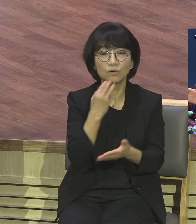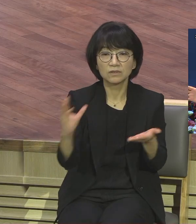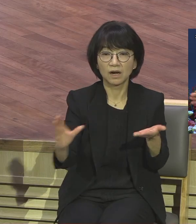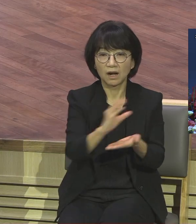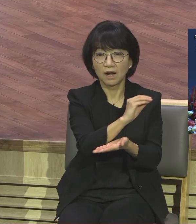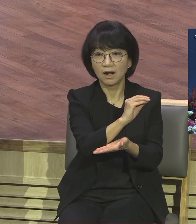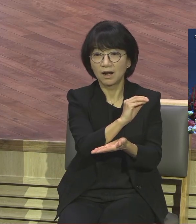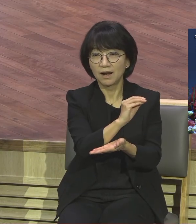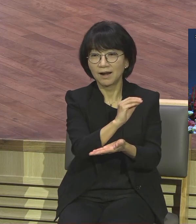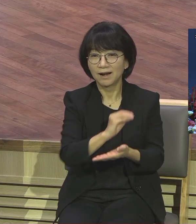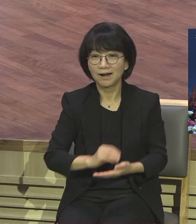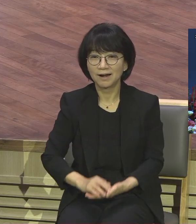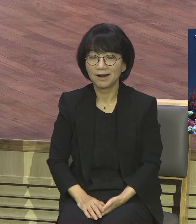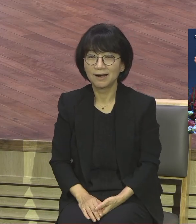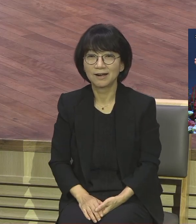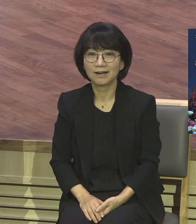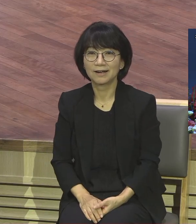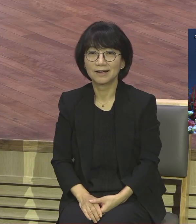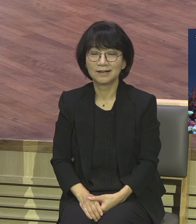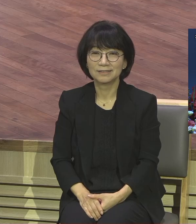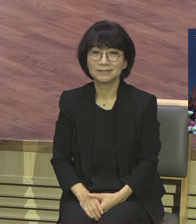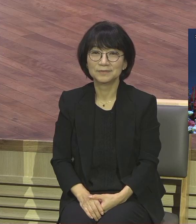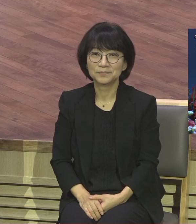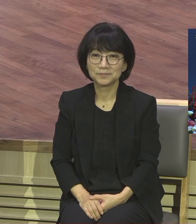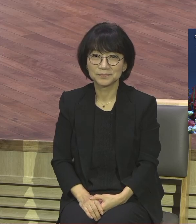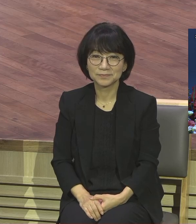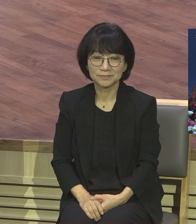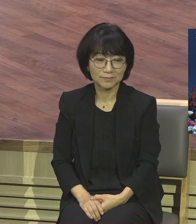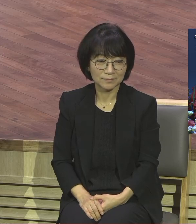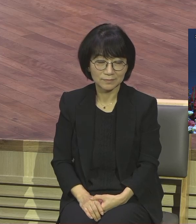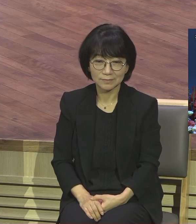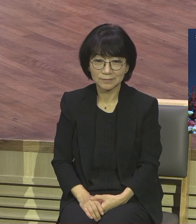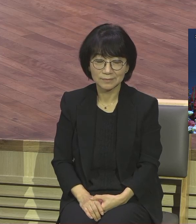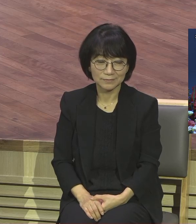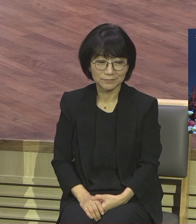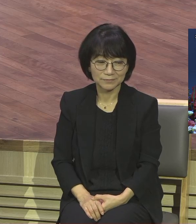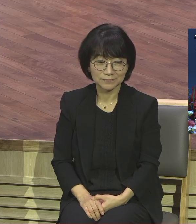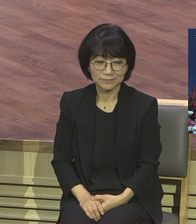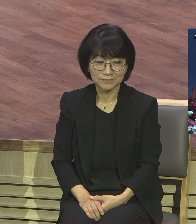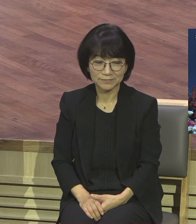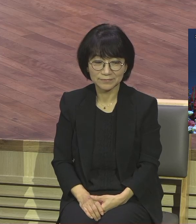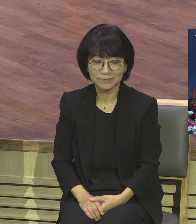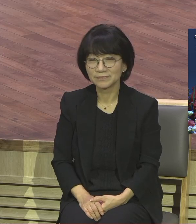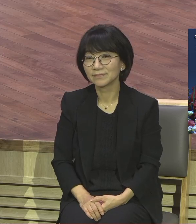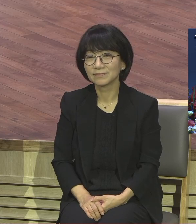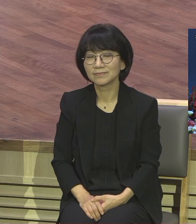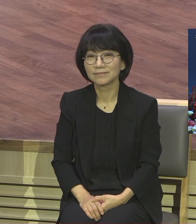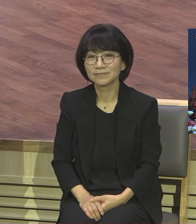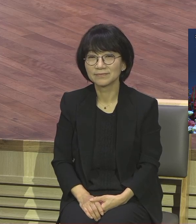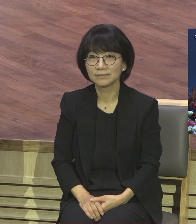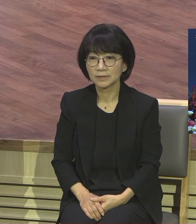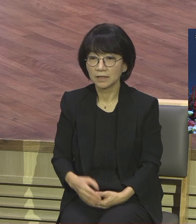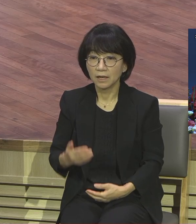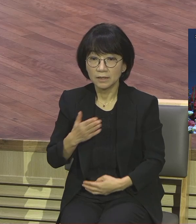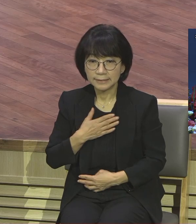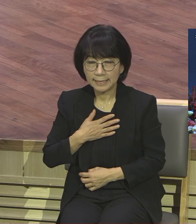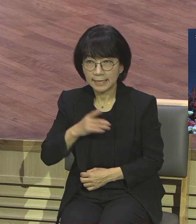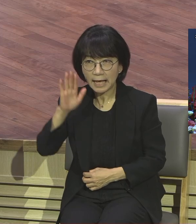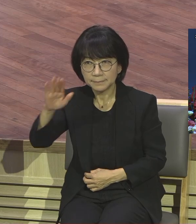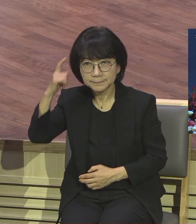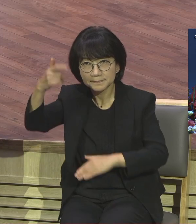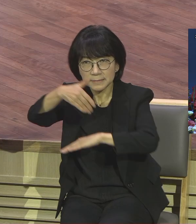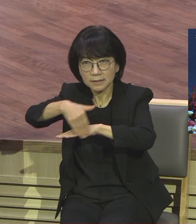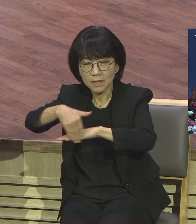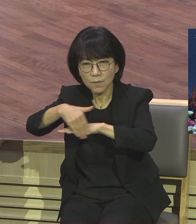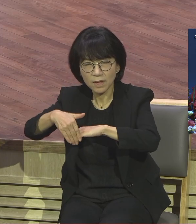싹 다 버렸습니다. 그대로 올랐어. 그 다음에 모릅니다. 그 다음에 뭐 할지 모릅니다. 아무